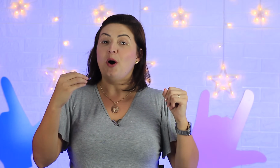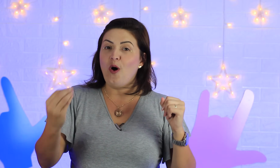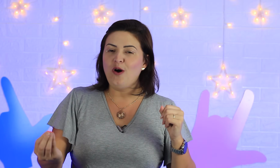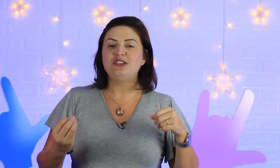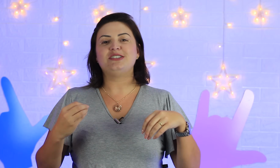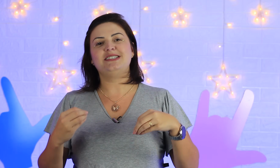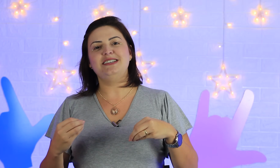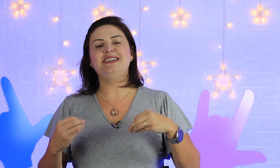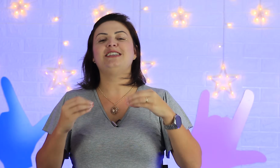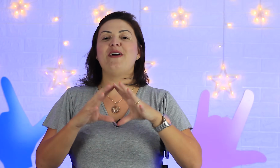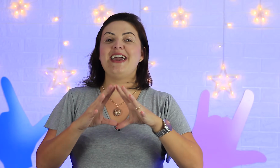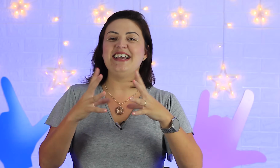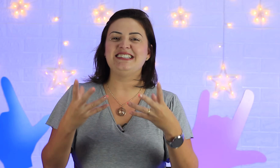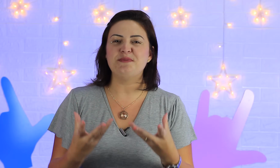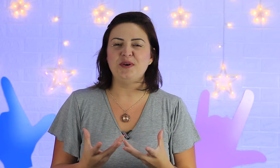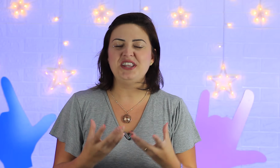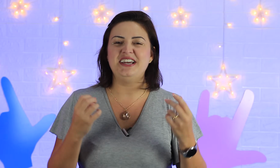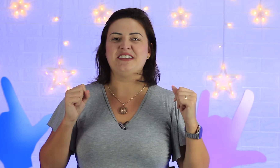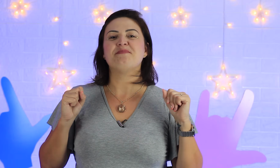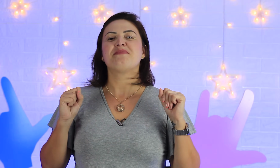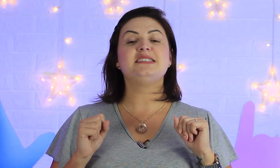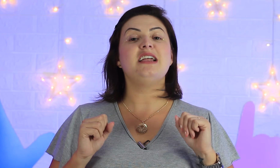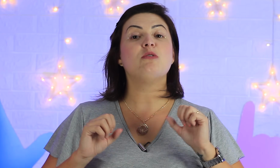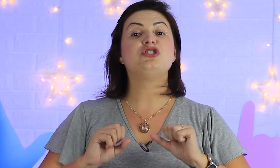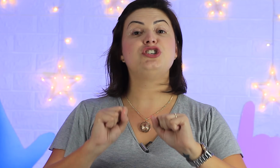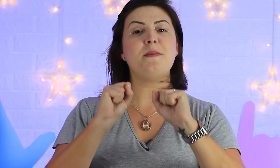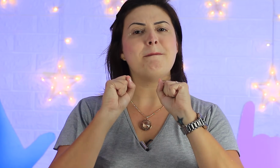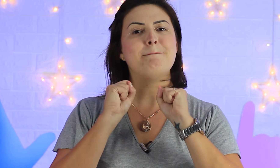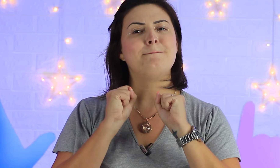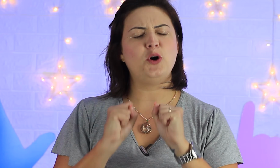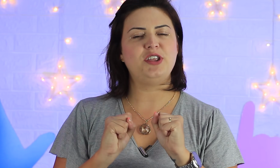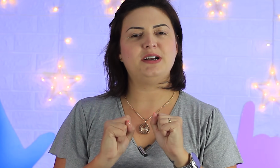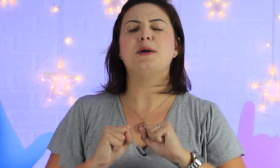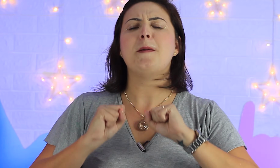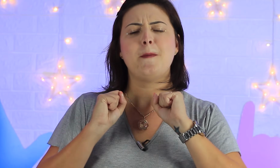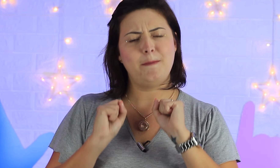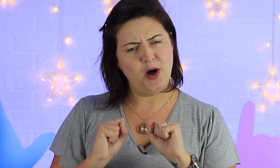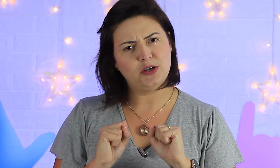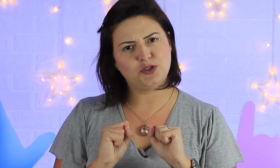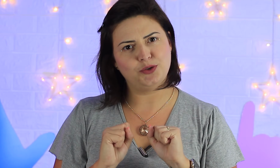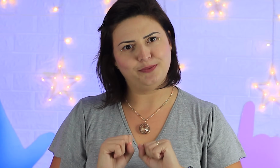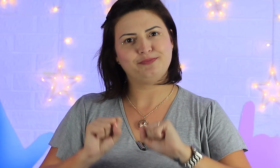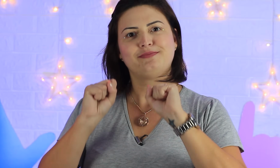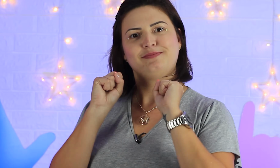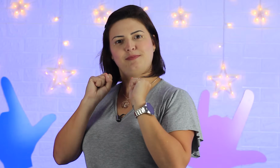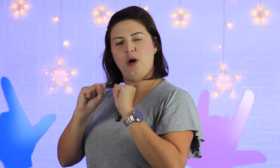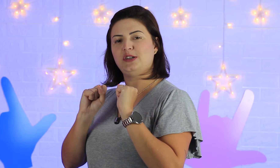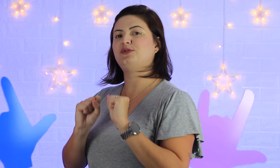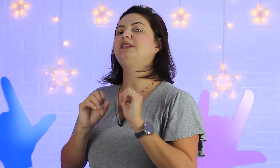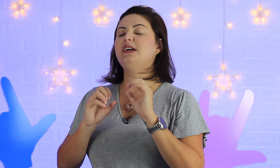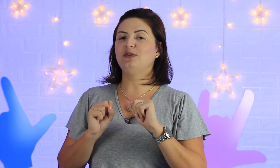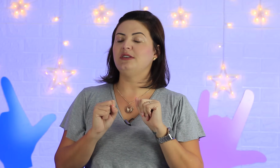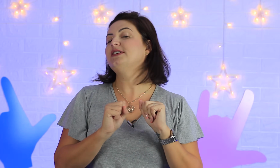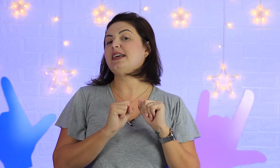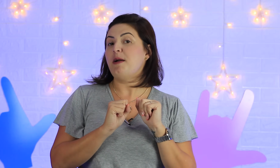Pode, sim. Então, é esse poder. Sinal de poder. Posso? Posso. Então, se você quer